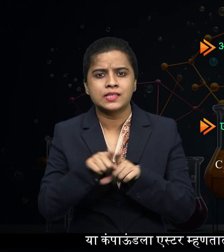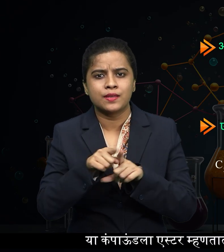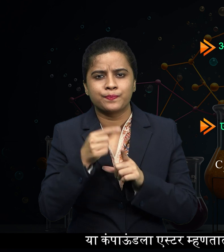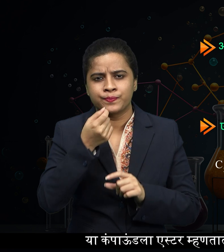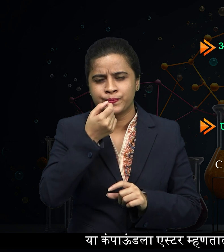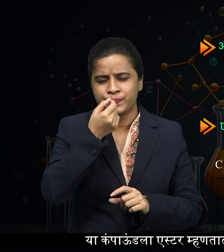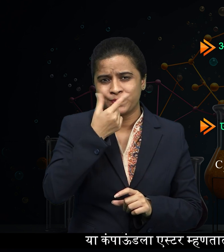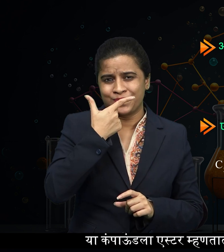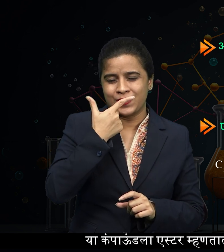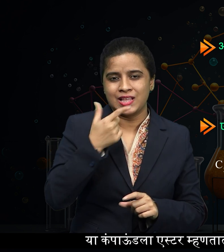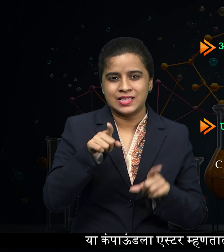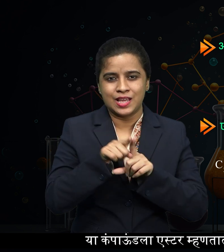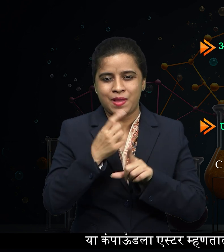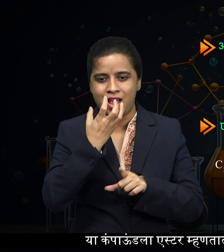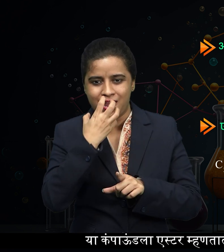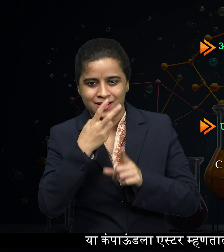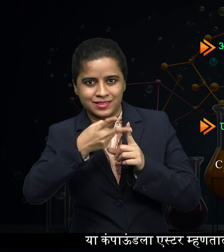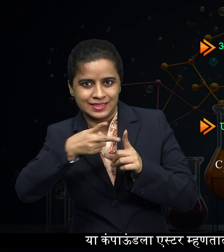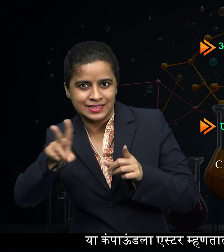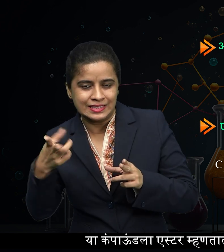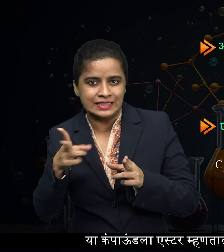आणि प्रतिक्रियेला एस्टरिफिकेशन म्हणतात.